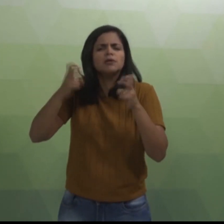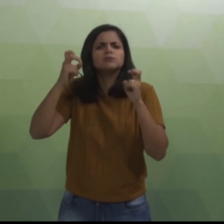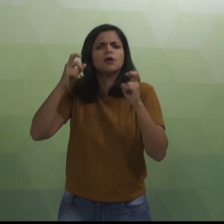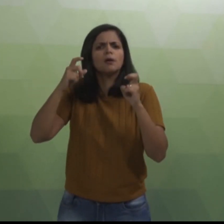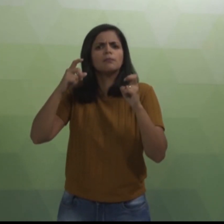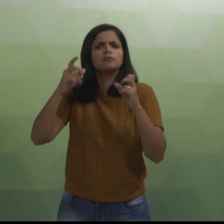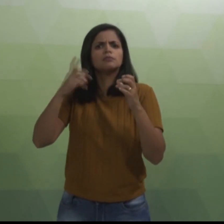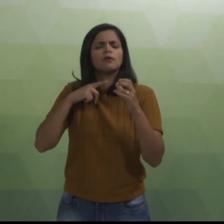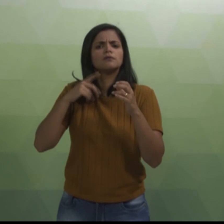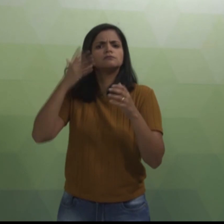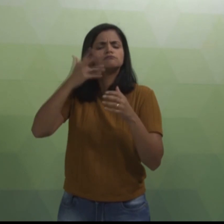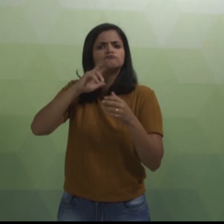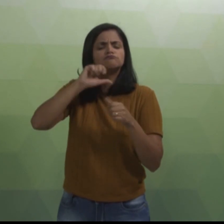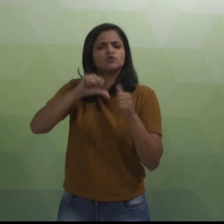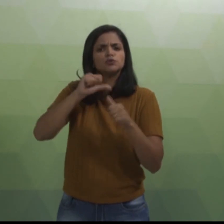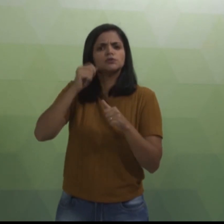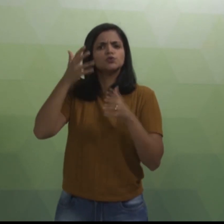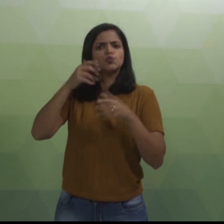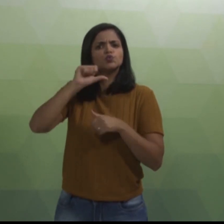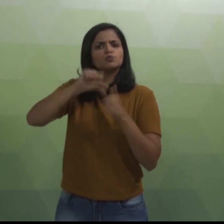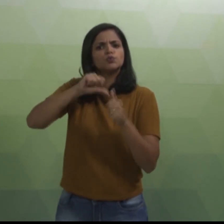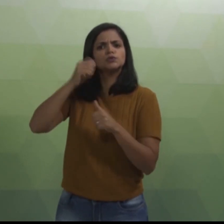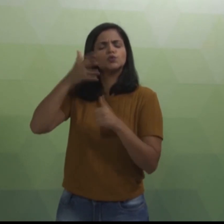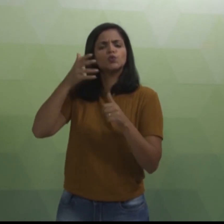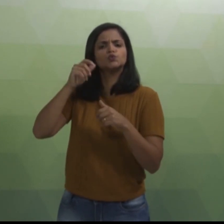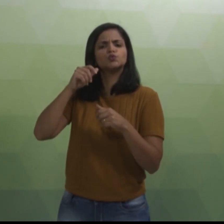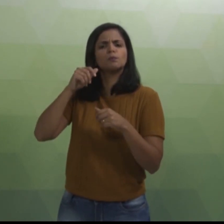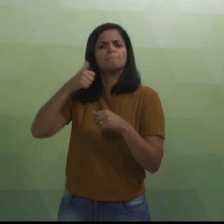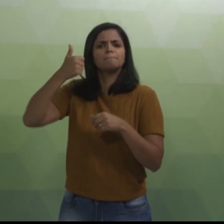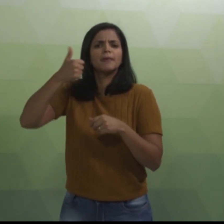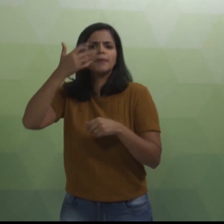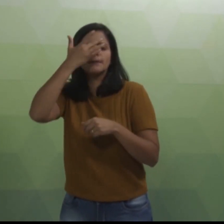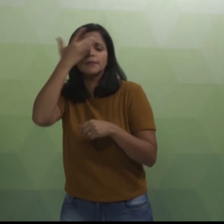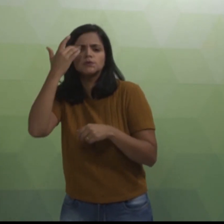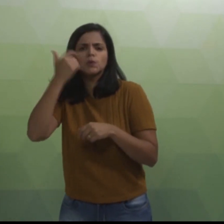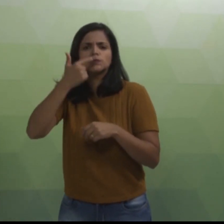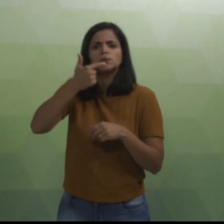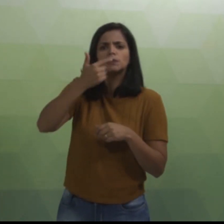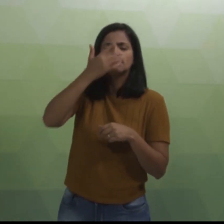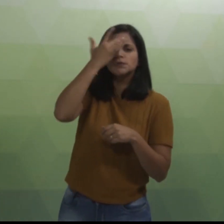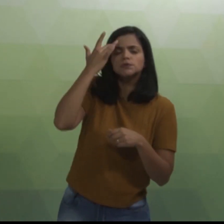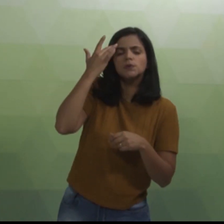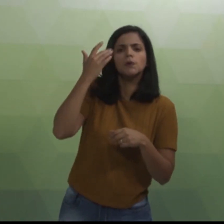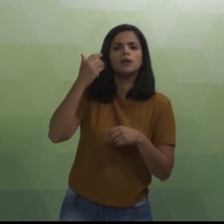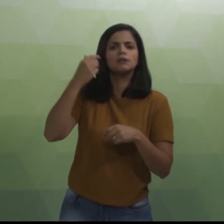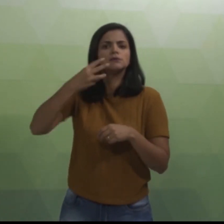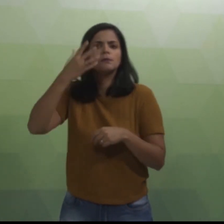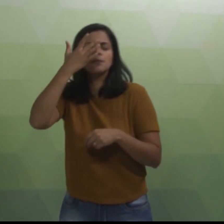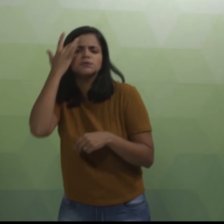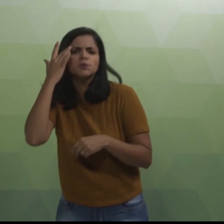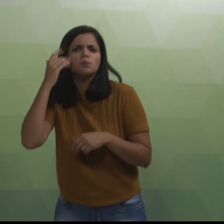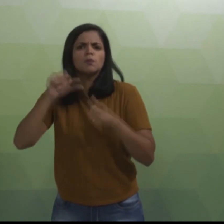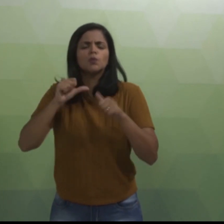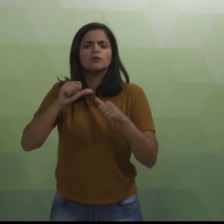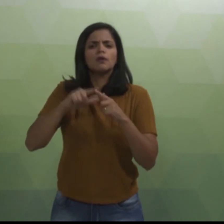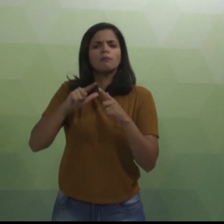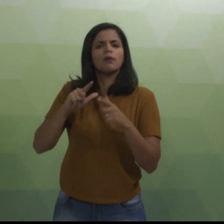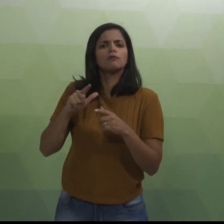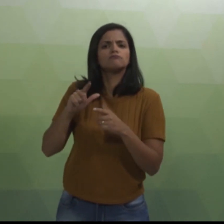as pesquisas mostram que as pessoas do discurso, primeira pessoa, segunda pessoa e terceira pessoa,